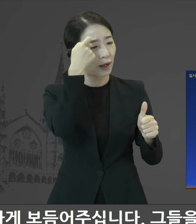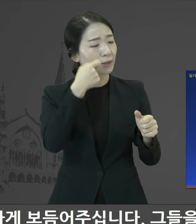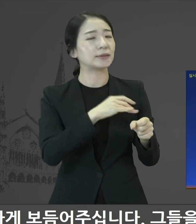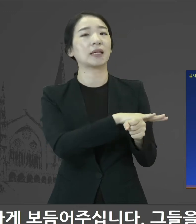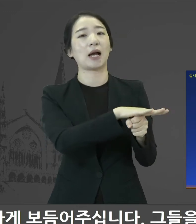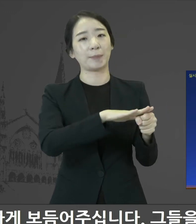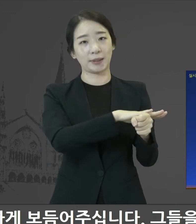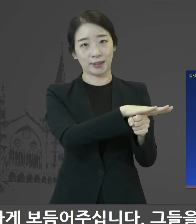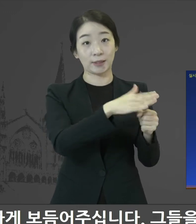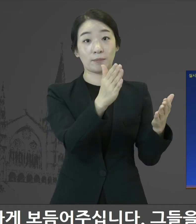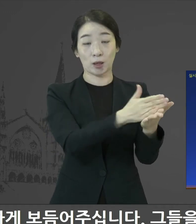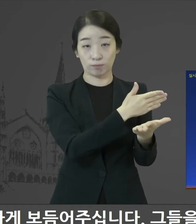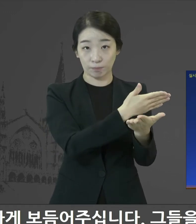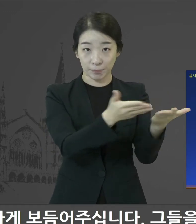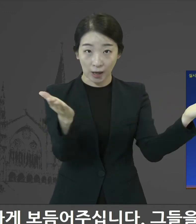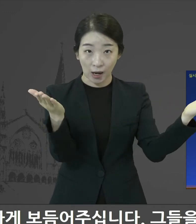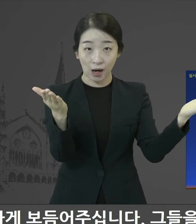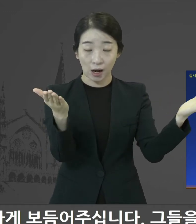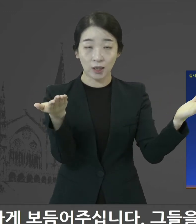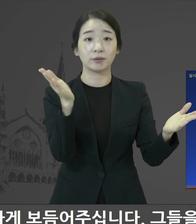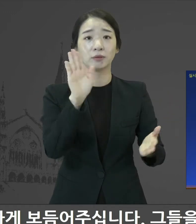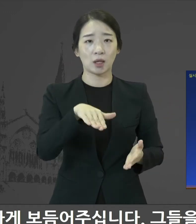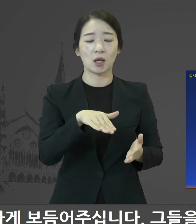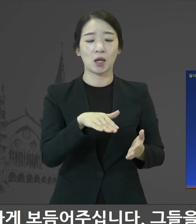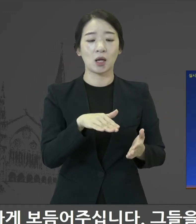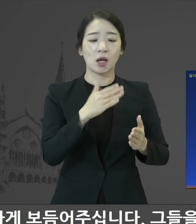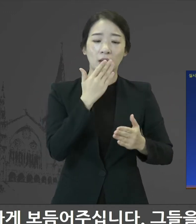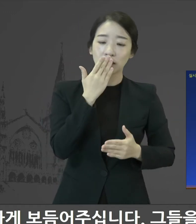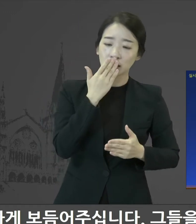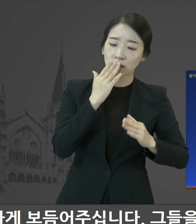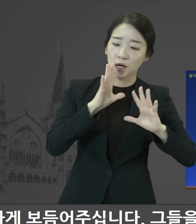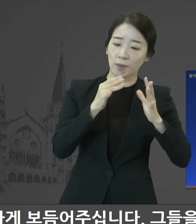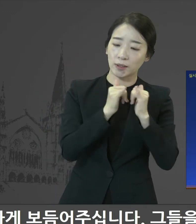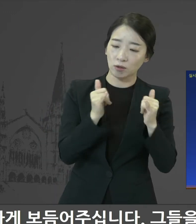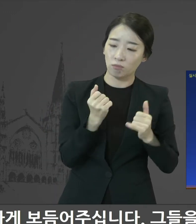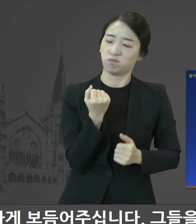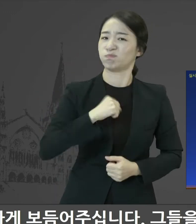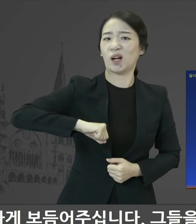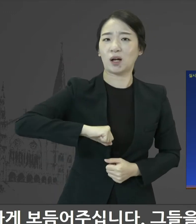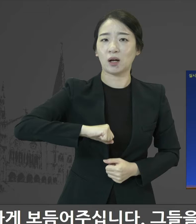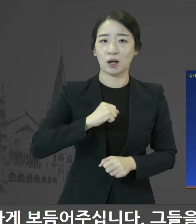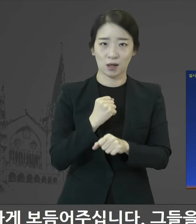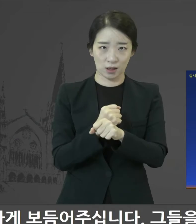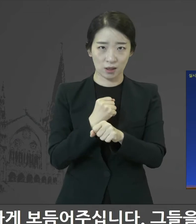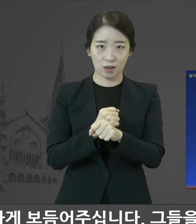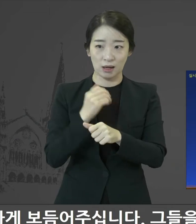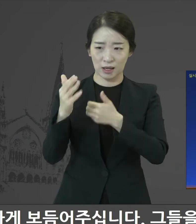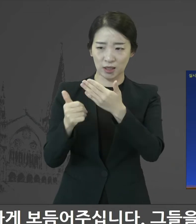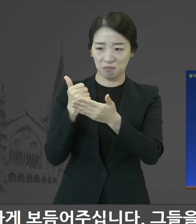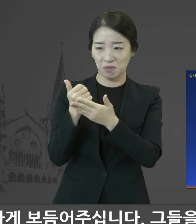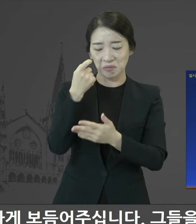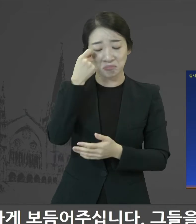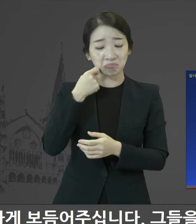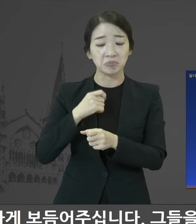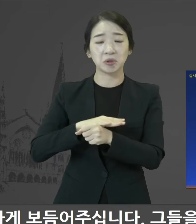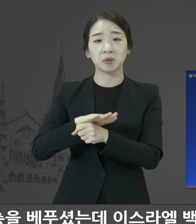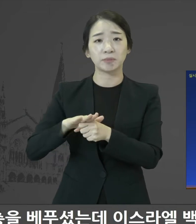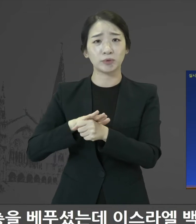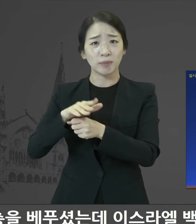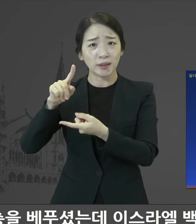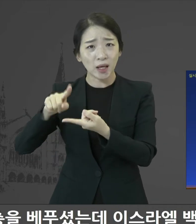은총을 베푸셨는데 이스라엘 백성이 반역을 한 겁니다. 그때 하나님의 아픔, 하나님의 슬픔을